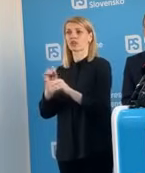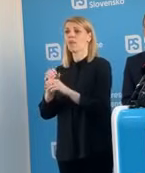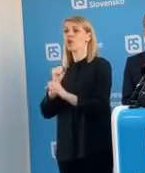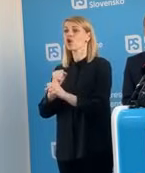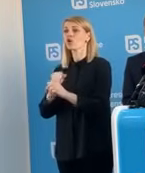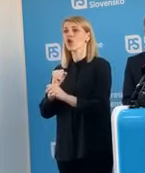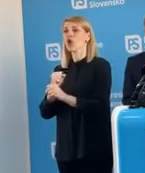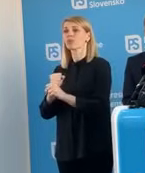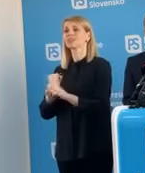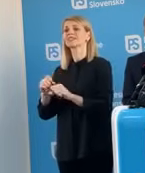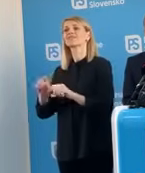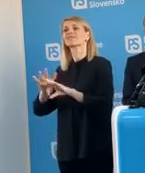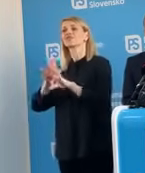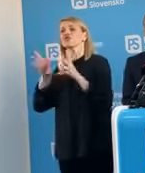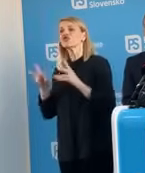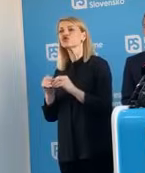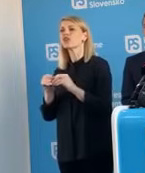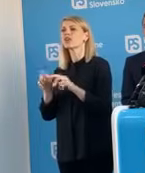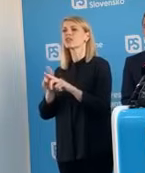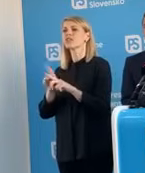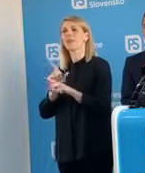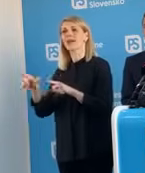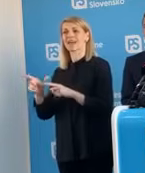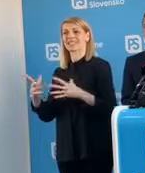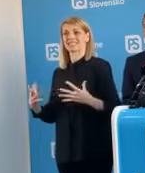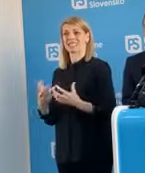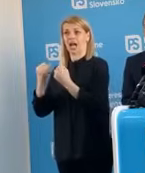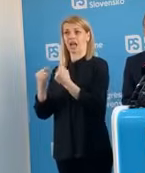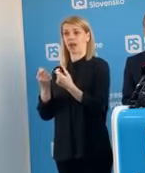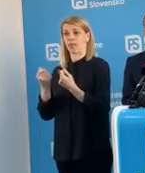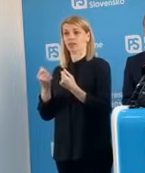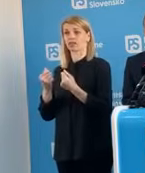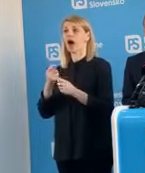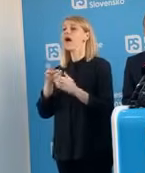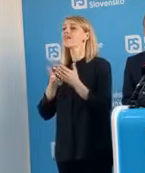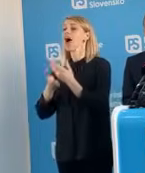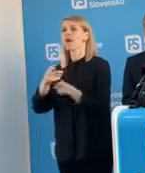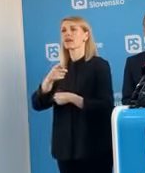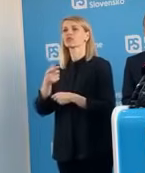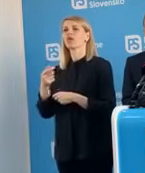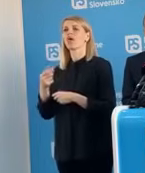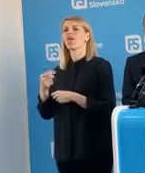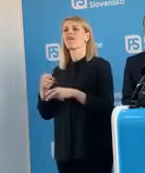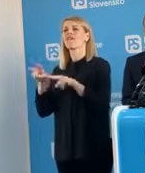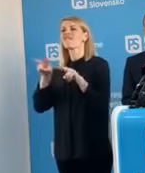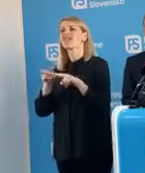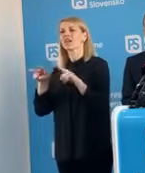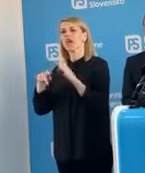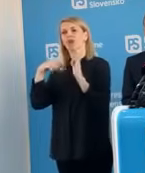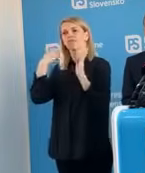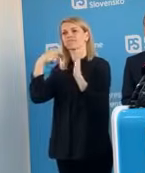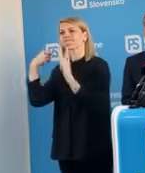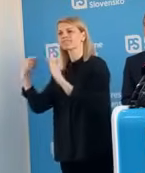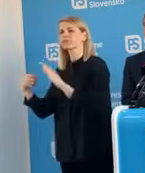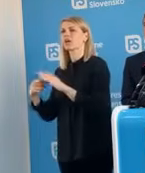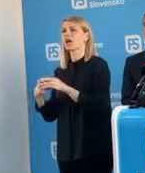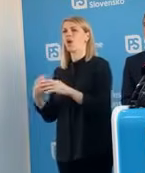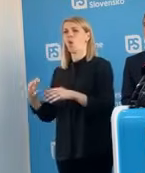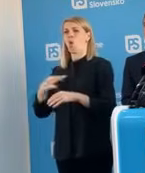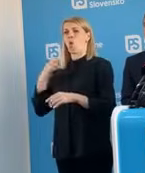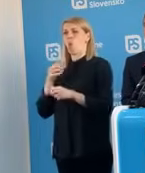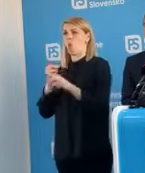aby okamžite robil všetko, čo treba, aby zachránil tieto peniaze, namiesto toho si natáča videjka, namiesto toho uráža všetkých okolo